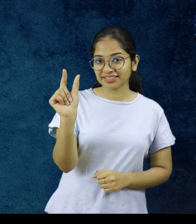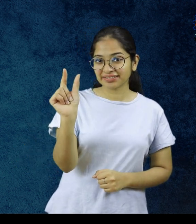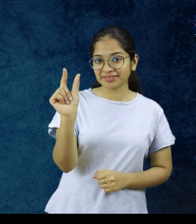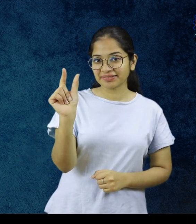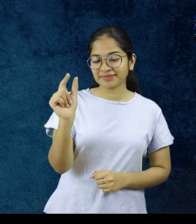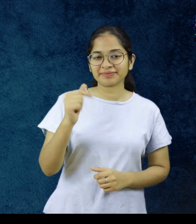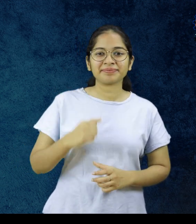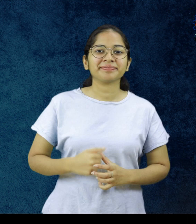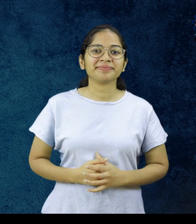चाचा